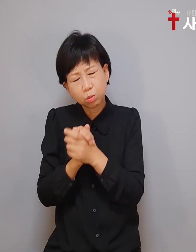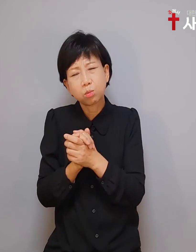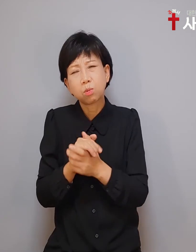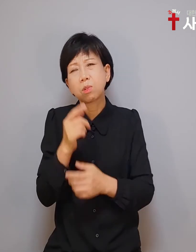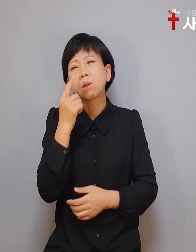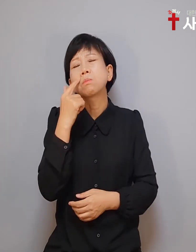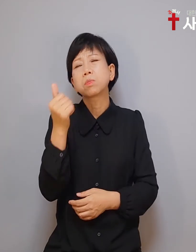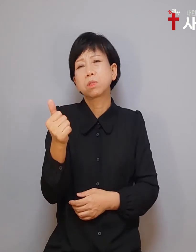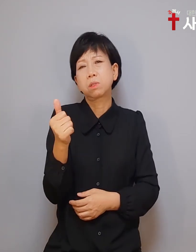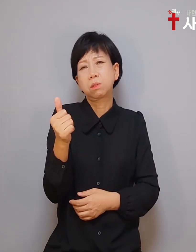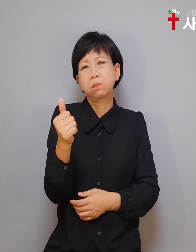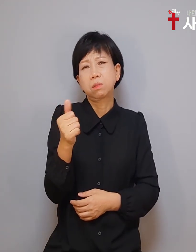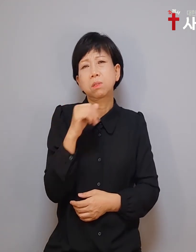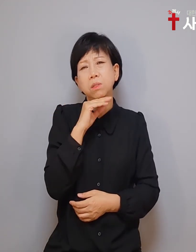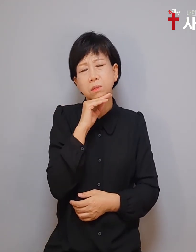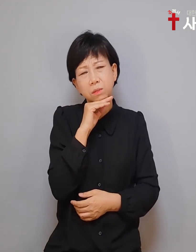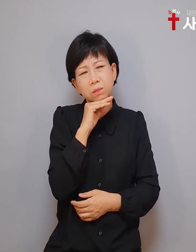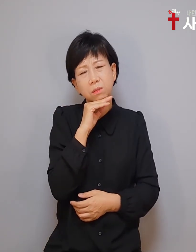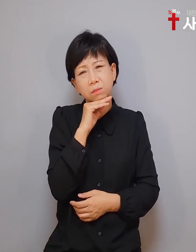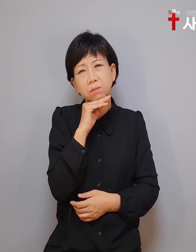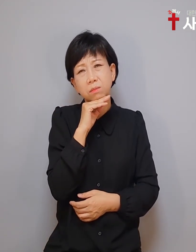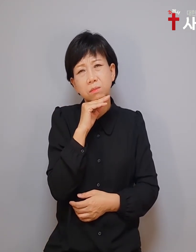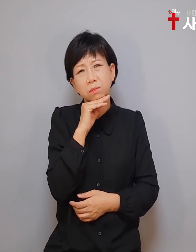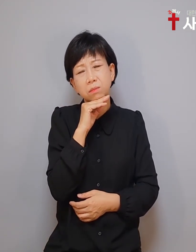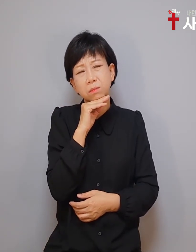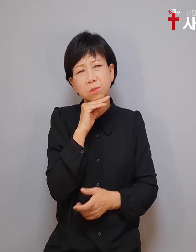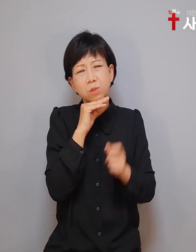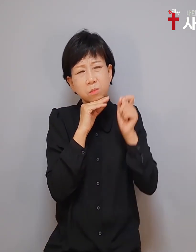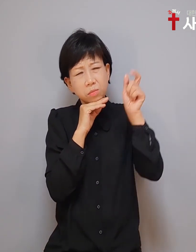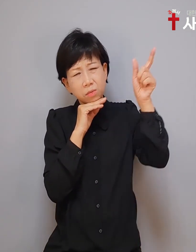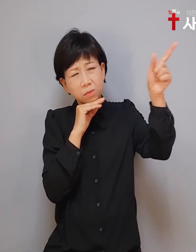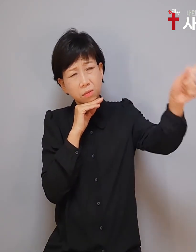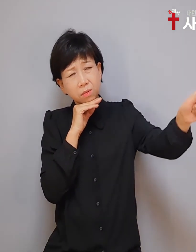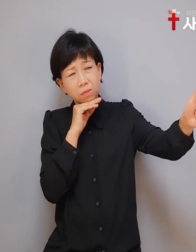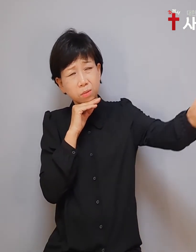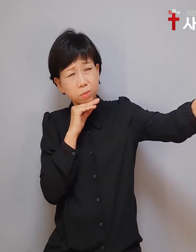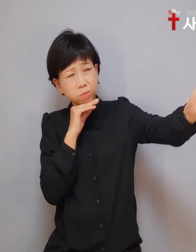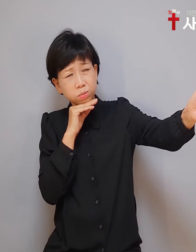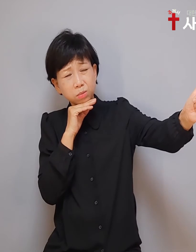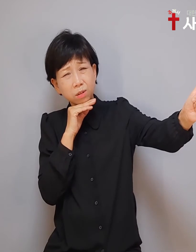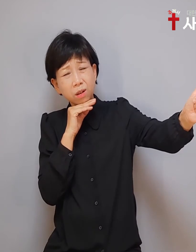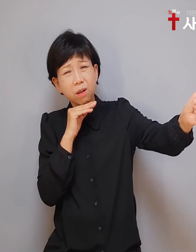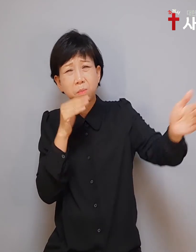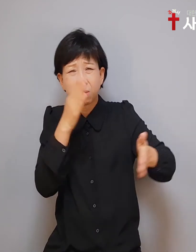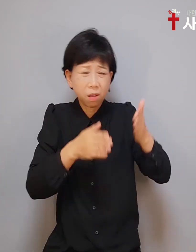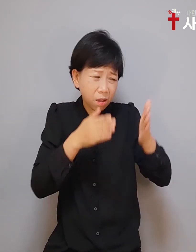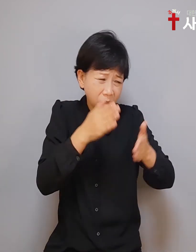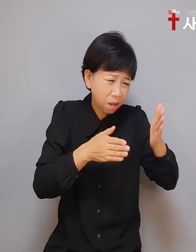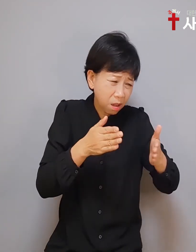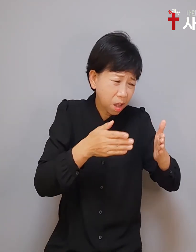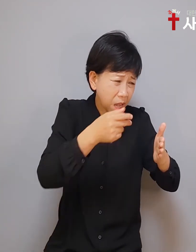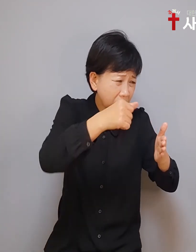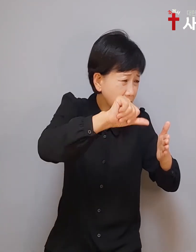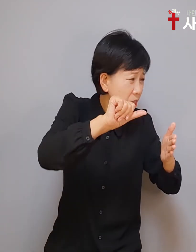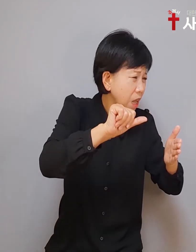저 멀리 그림자가 보이는데 아들인 줄 알고 뛰쳐나갔을 때가 한두 번이 아니었을 것